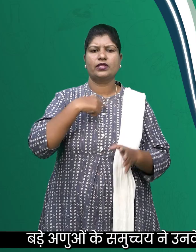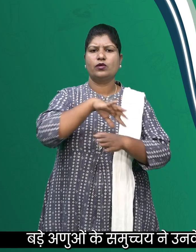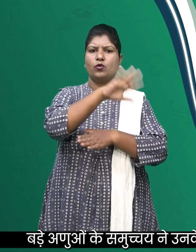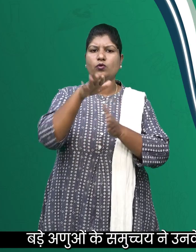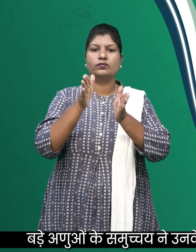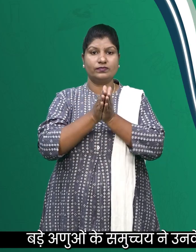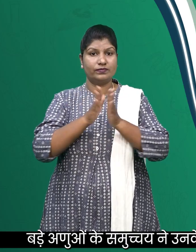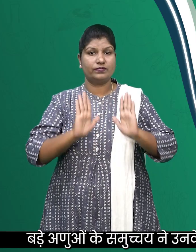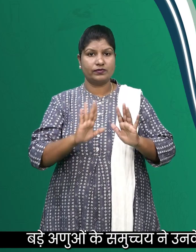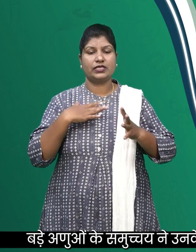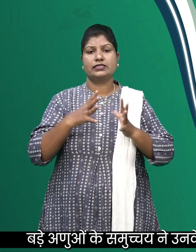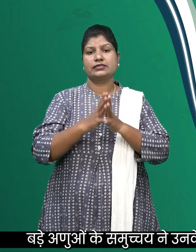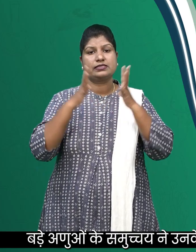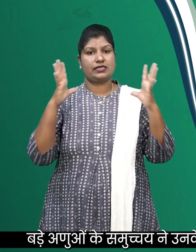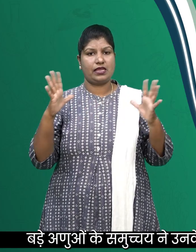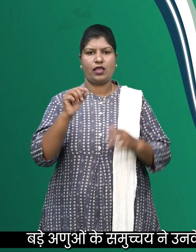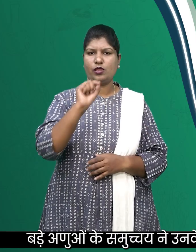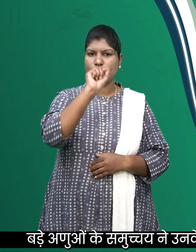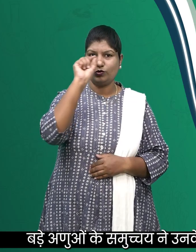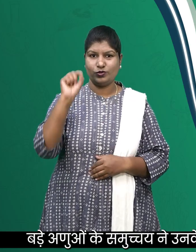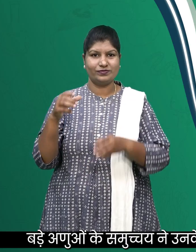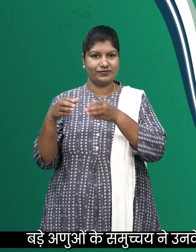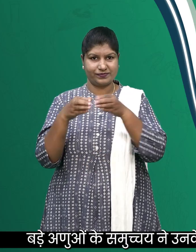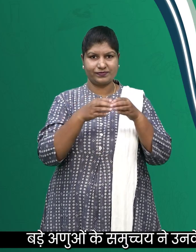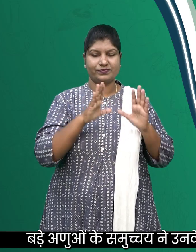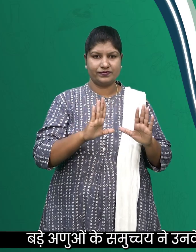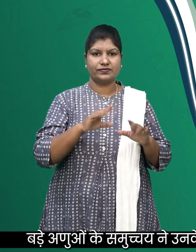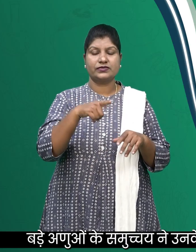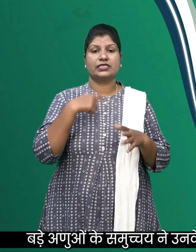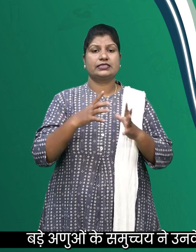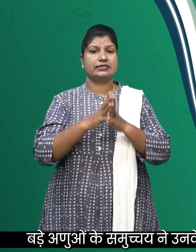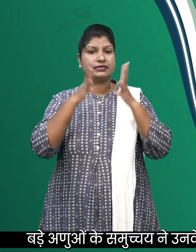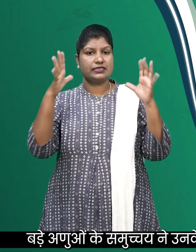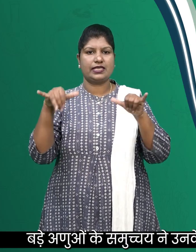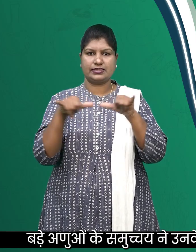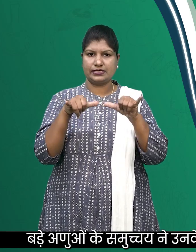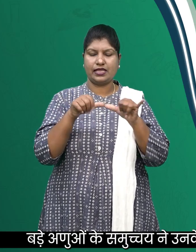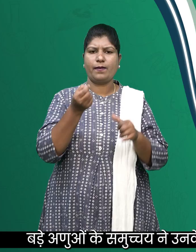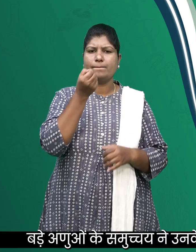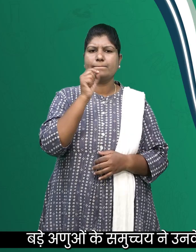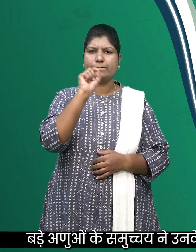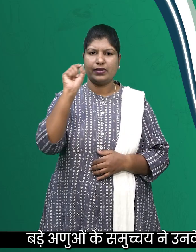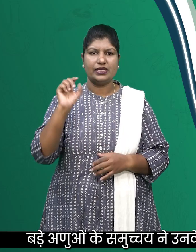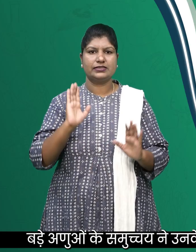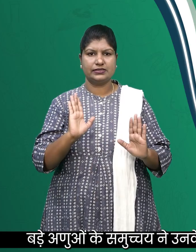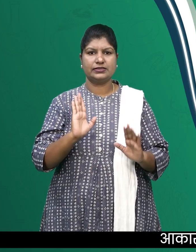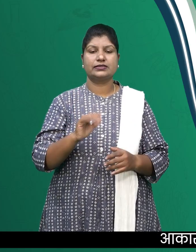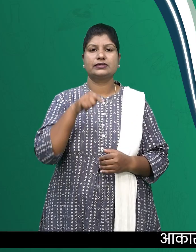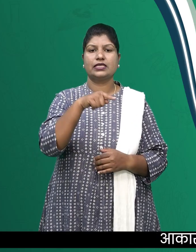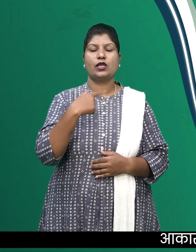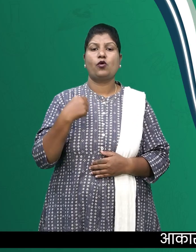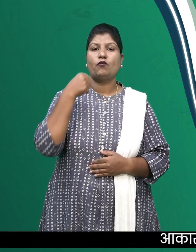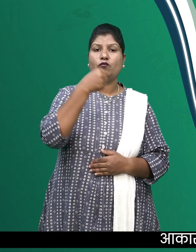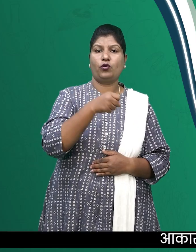बड़े अणुओं के समुच्चय ने उनके अणुओं के बीच कार्य करने वाले बल के कारण